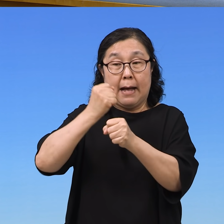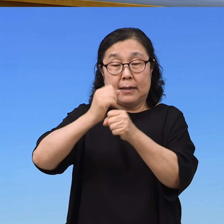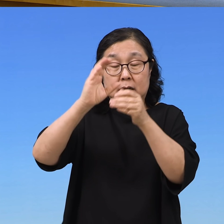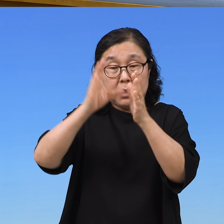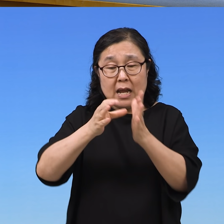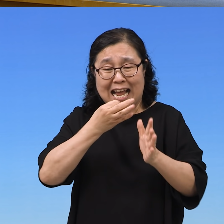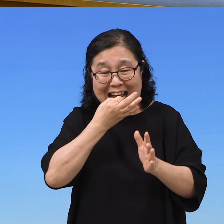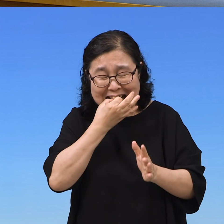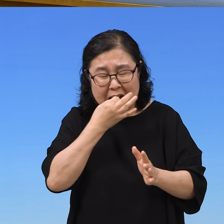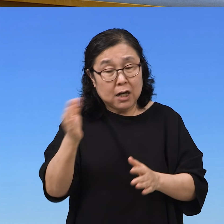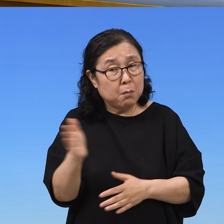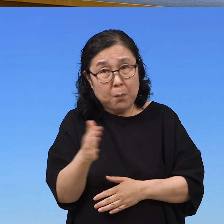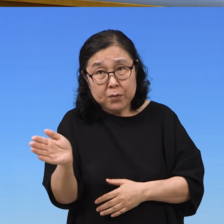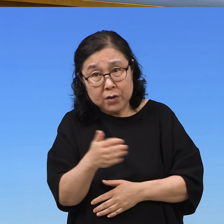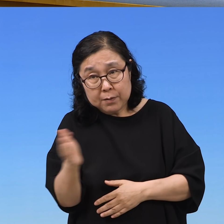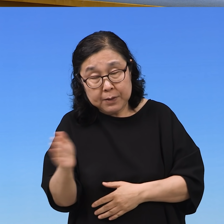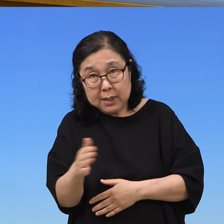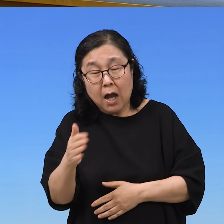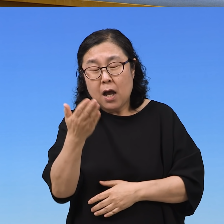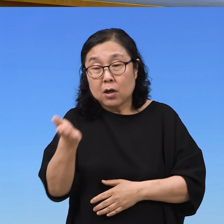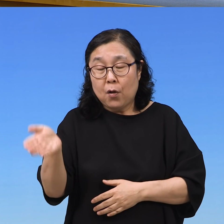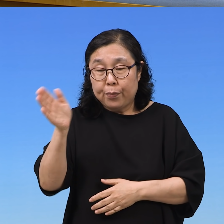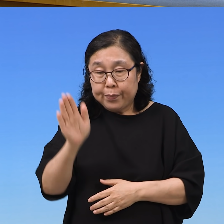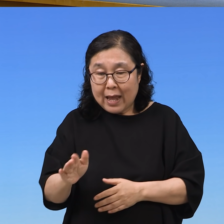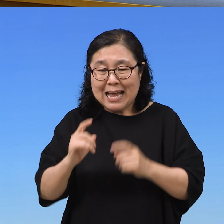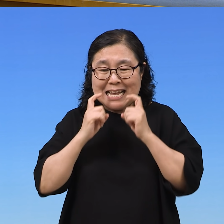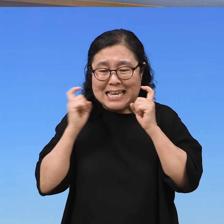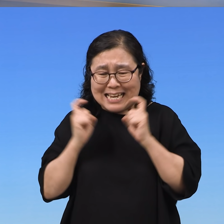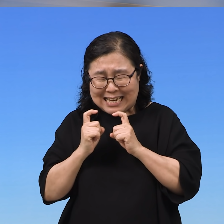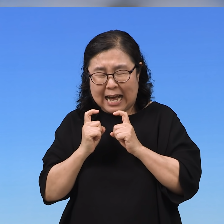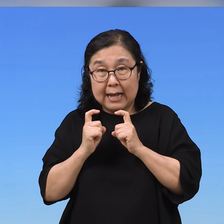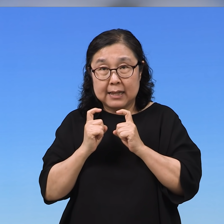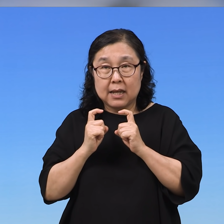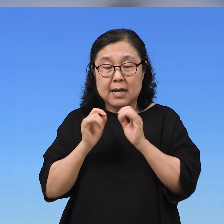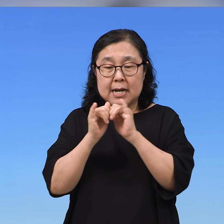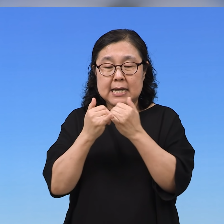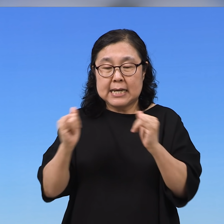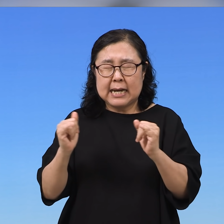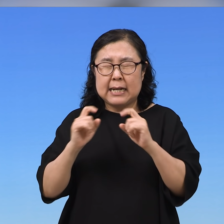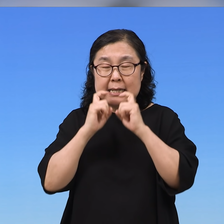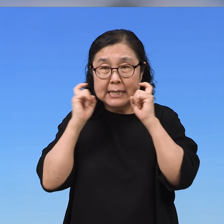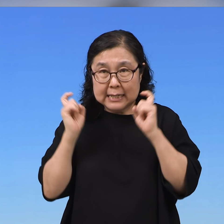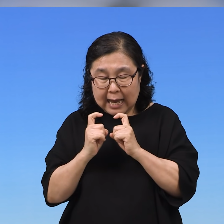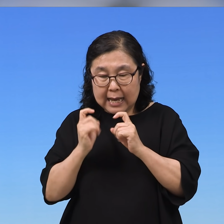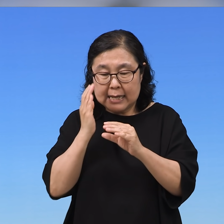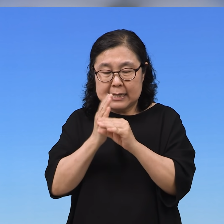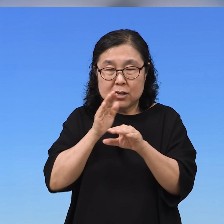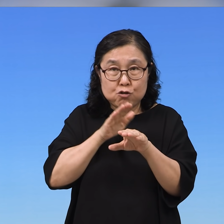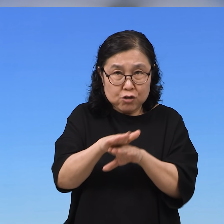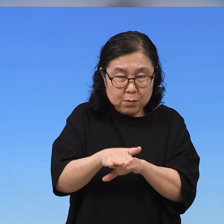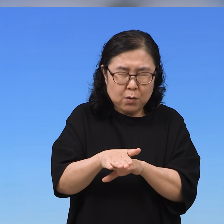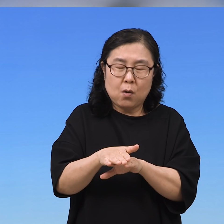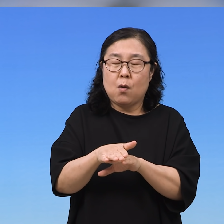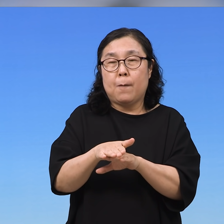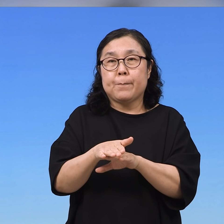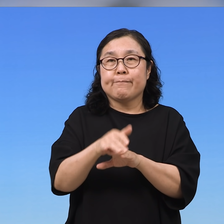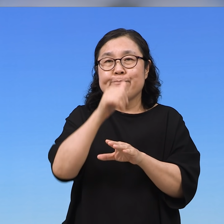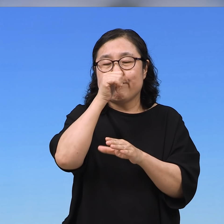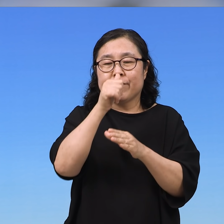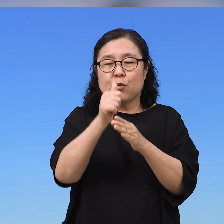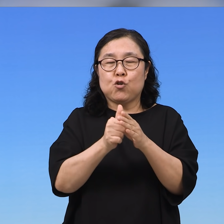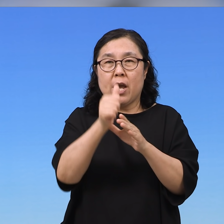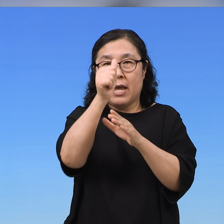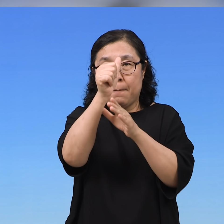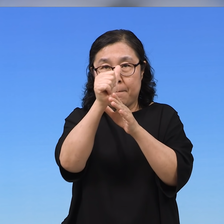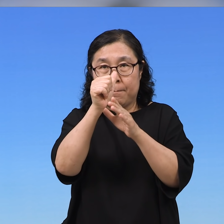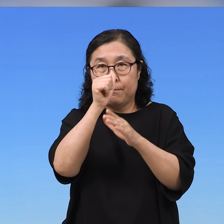거예요. 이게 원래 우리의 모습이 아니라는 겁니다. 타락함으로 나타난, 그 이기적 동물로